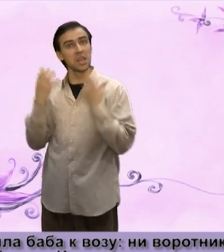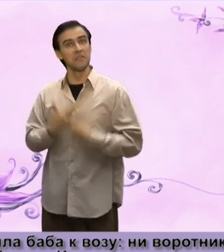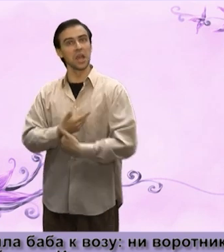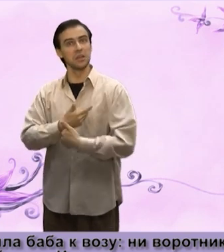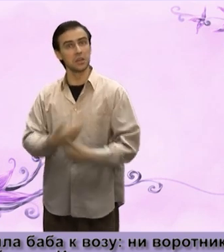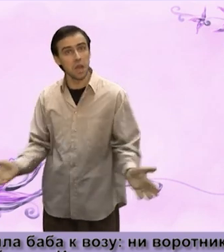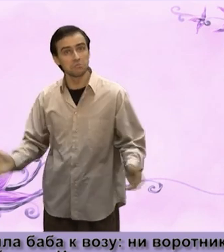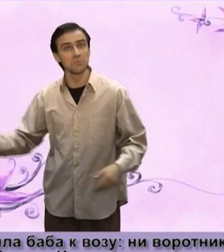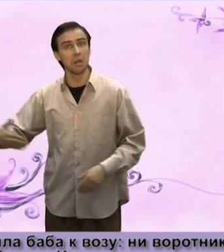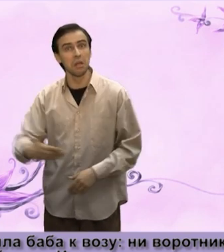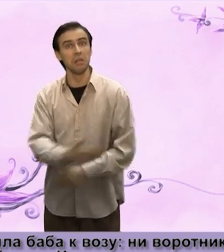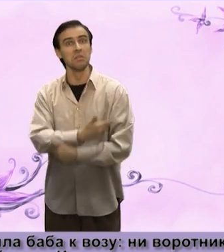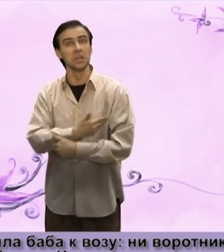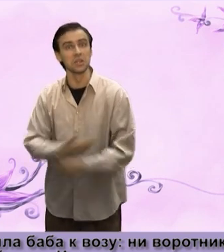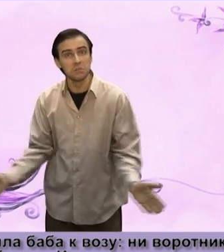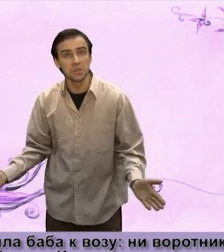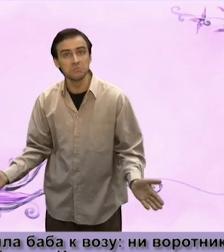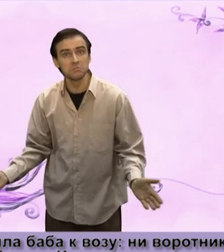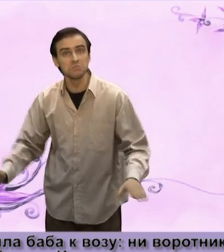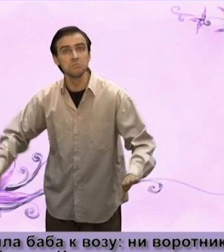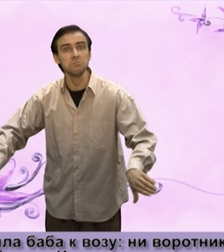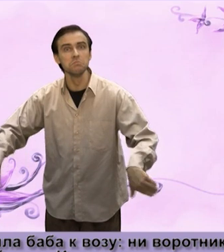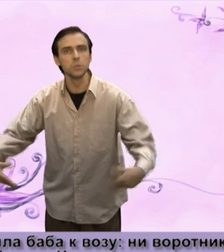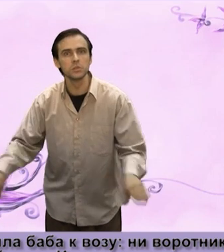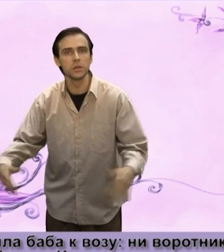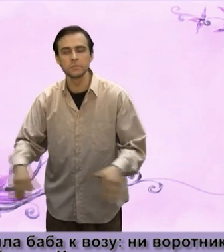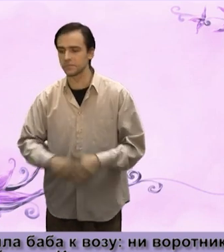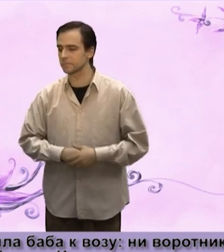Ни воротника, ни рыбы нет.